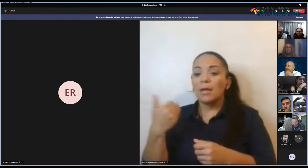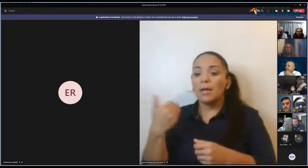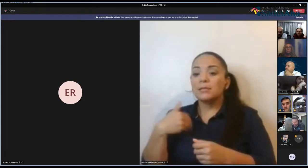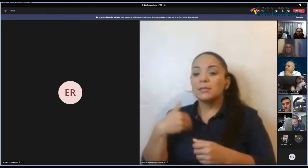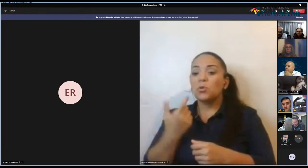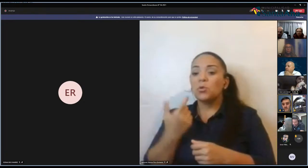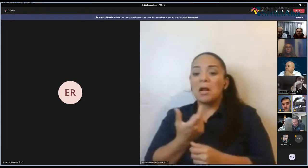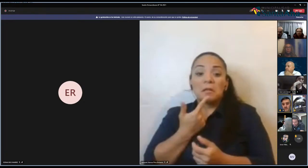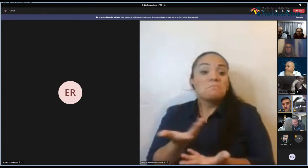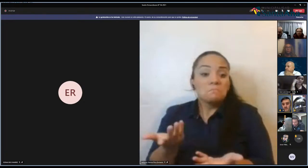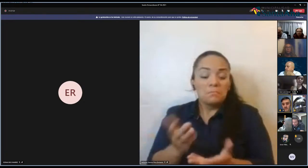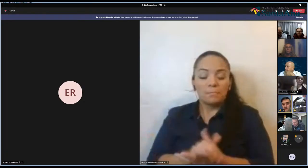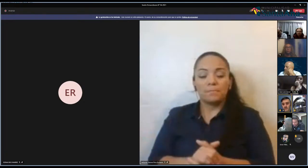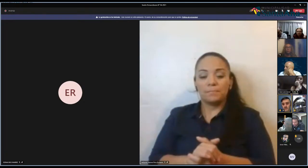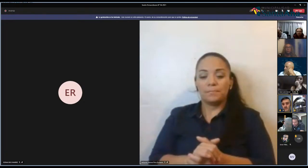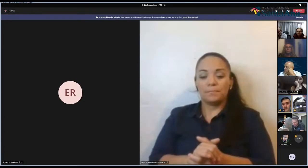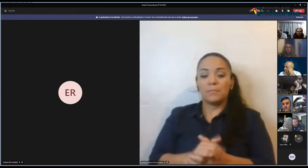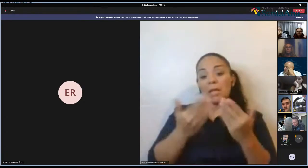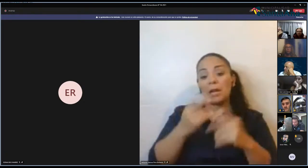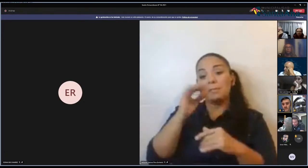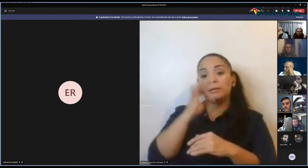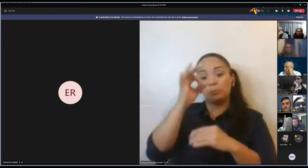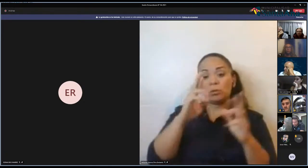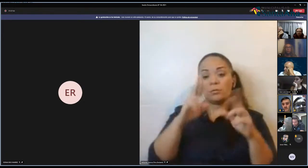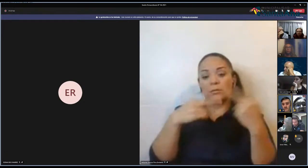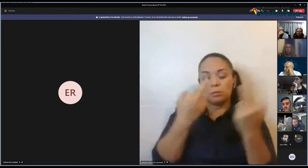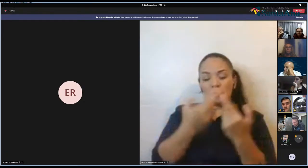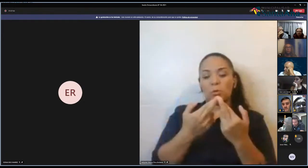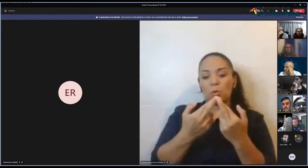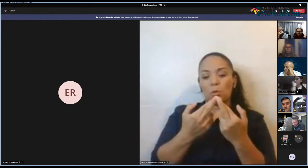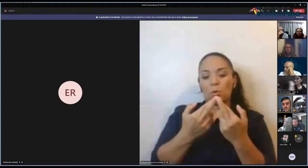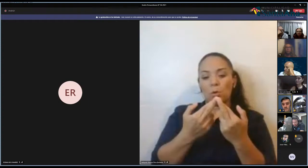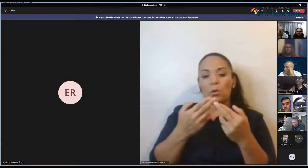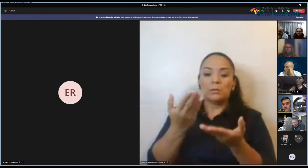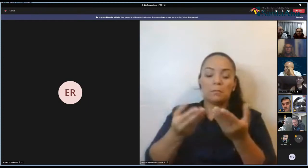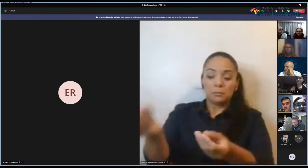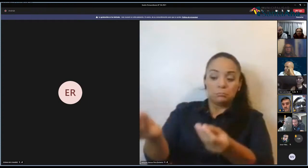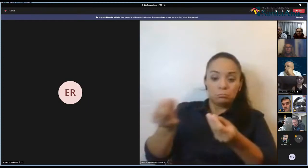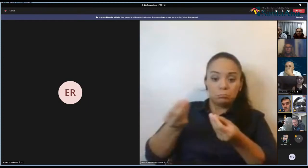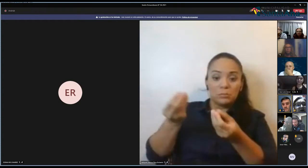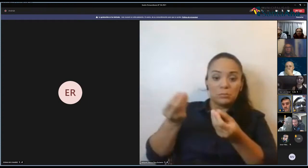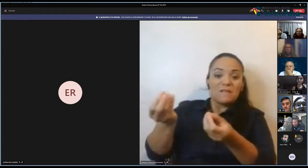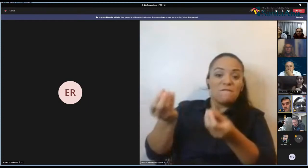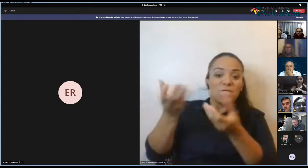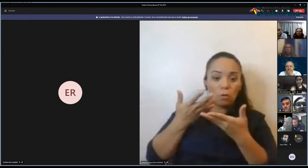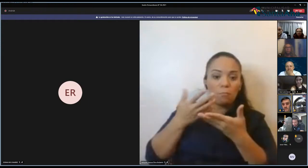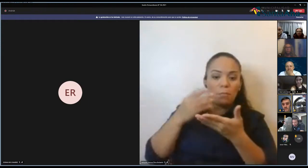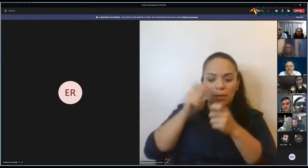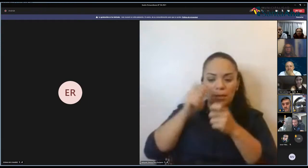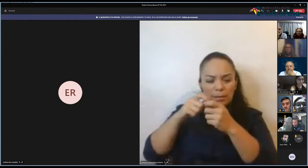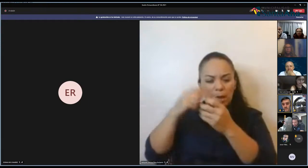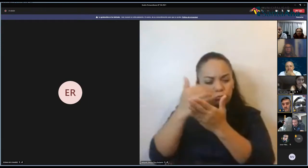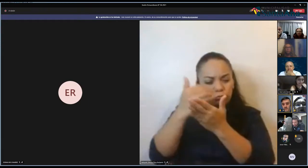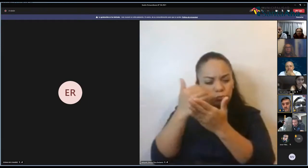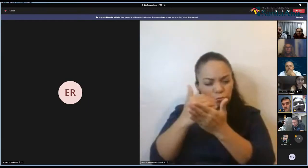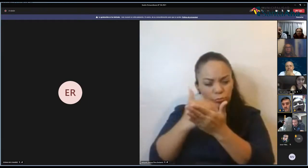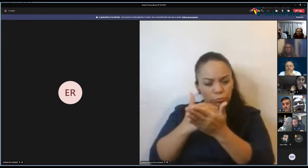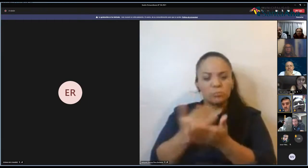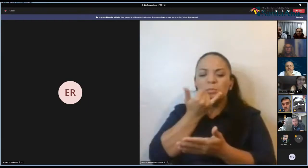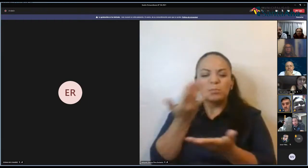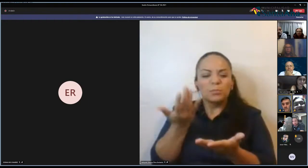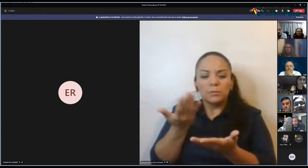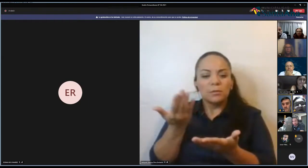en la próxima sesión que nos rindiera un informe detallado de qué es lo que ha estado pasando y qué por qué nos construyó